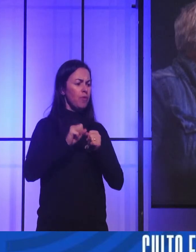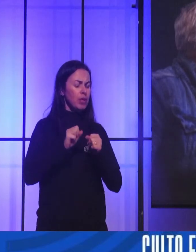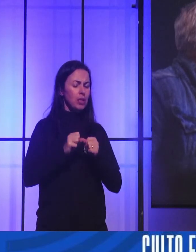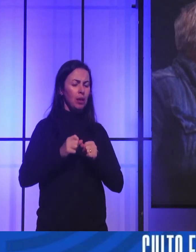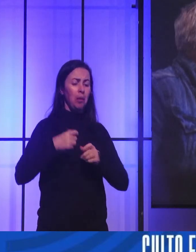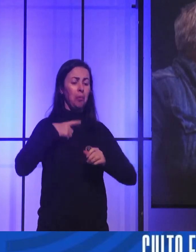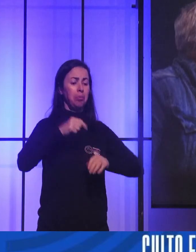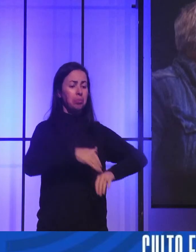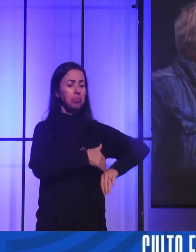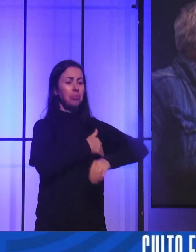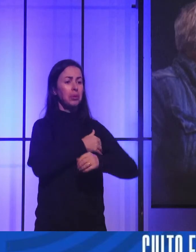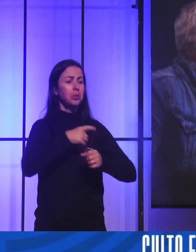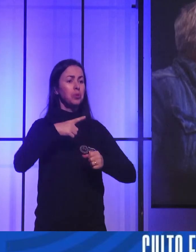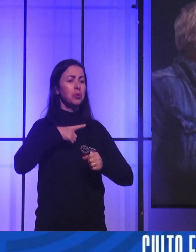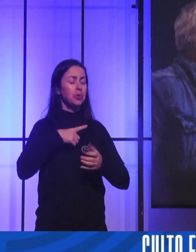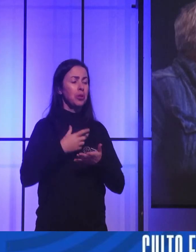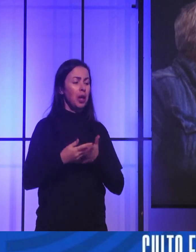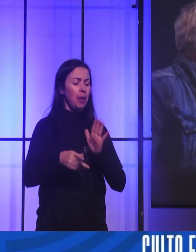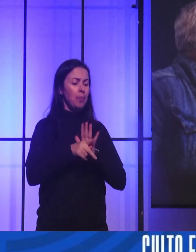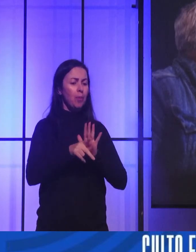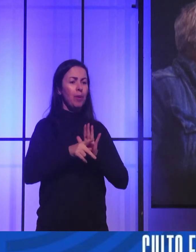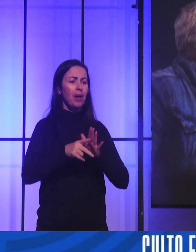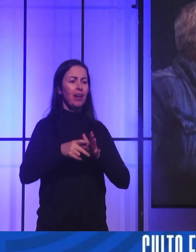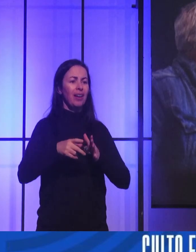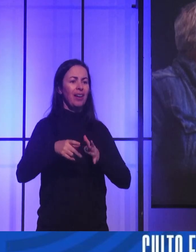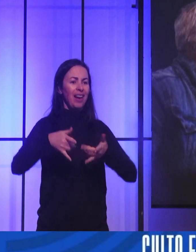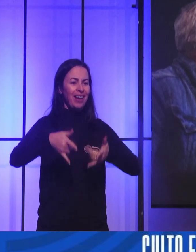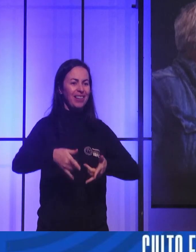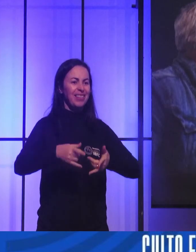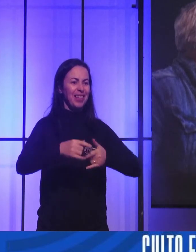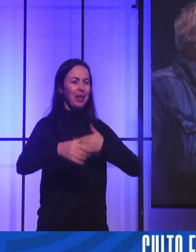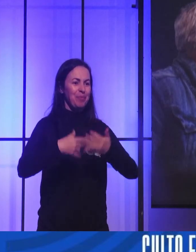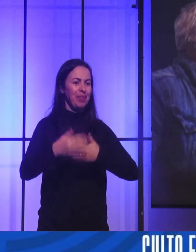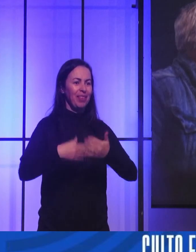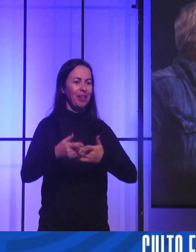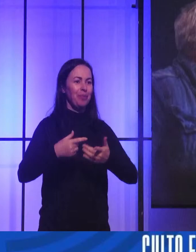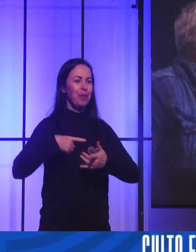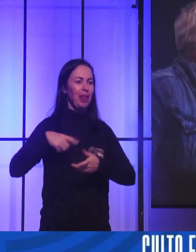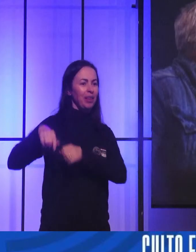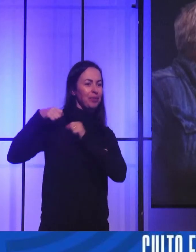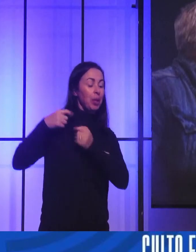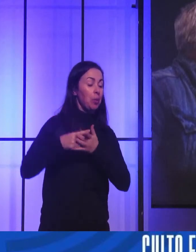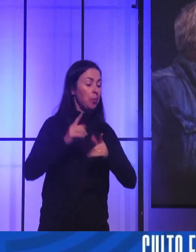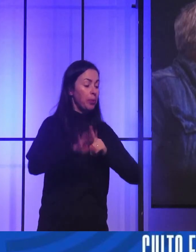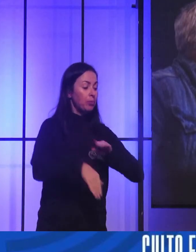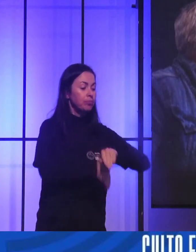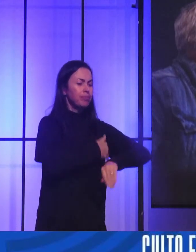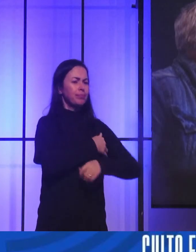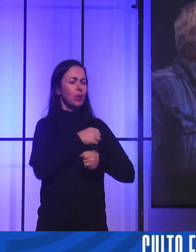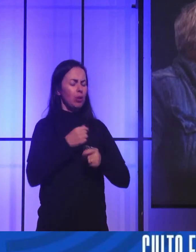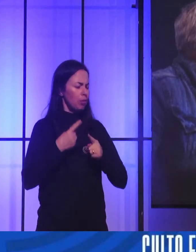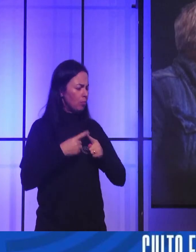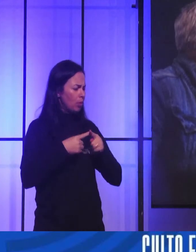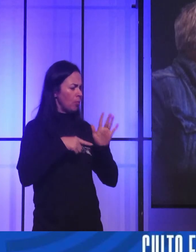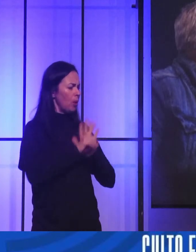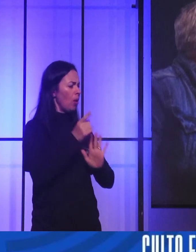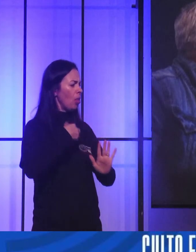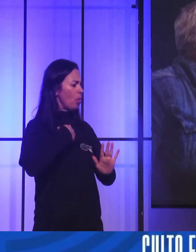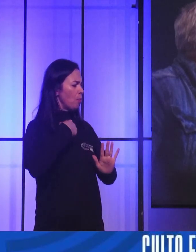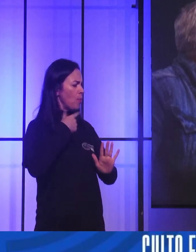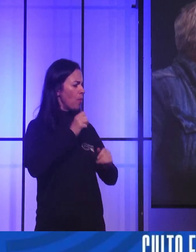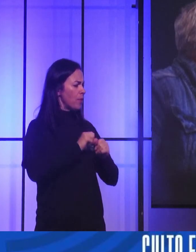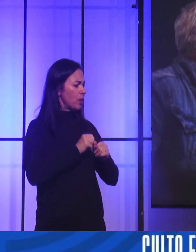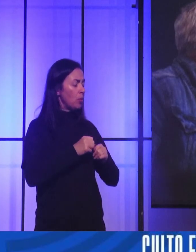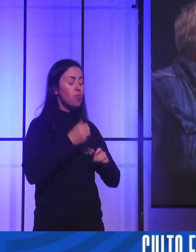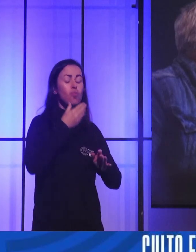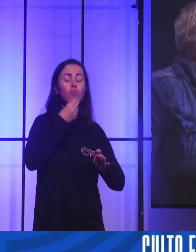braços a maca, a tralha que ele estava deitado em cima, disseram: você não pode fazer isso. E aquele homem